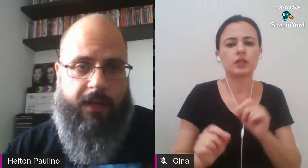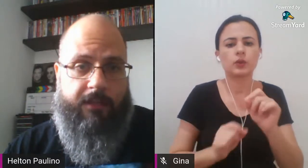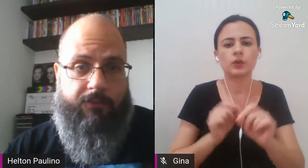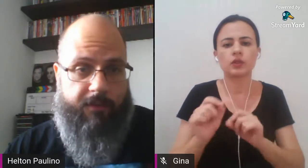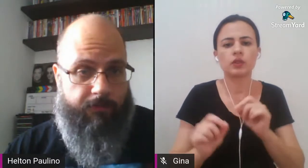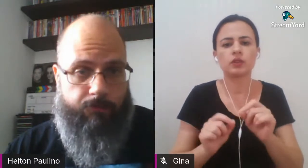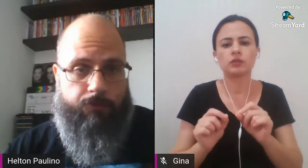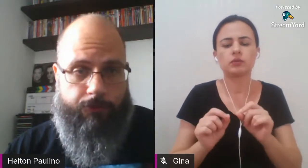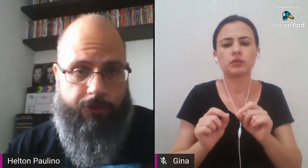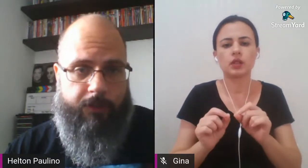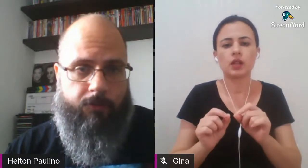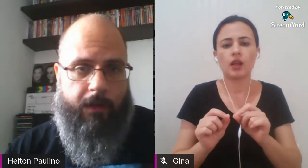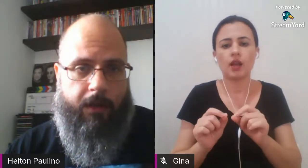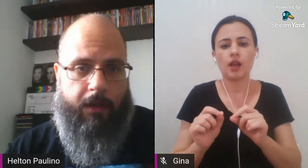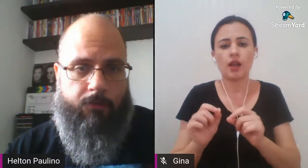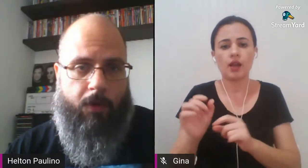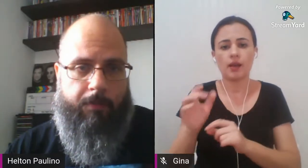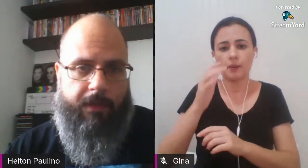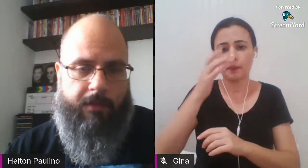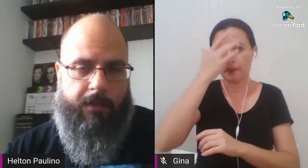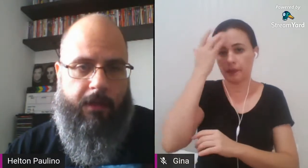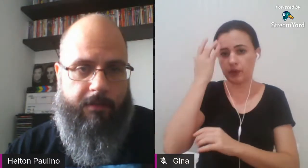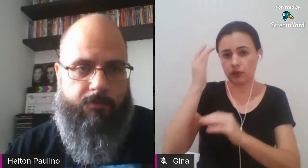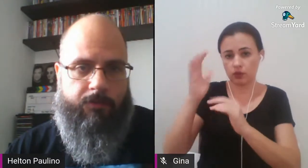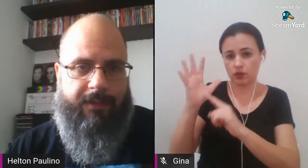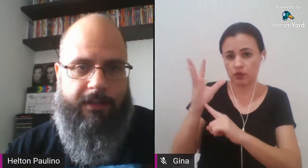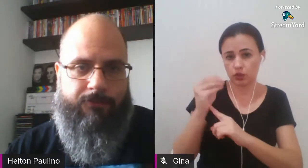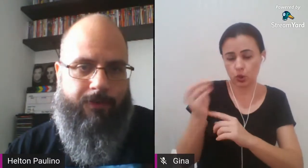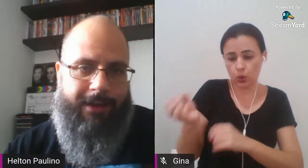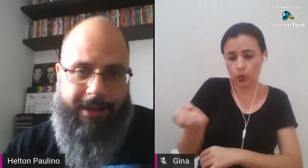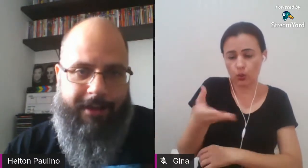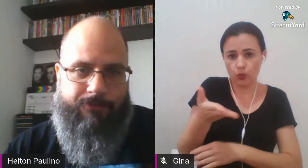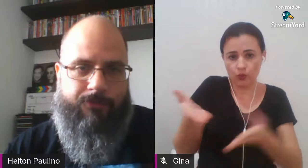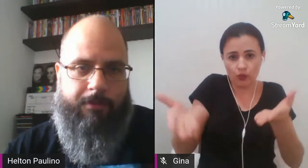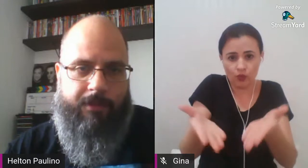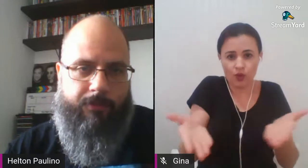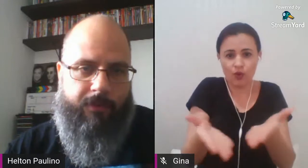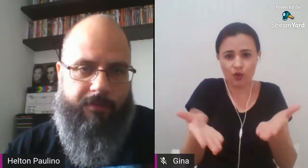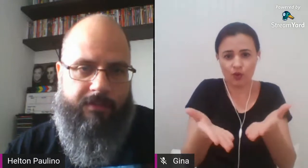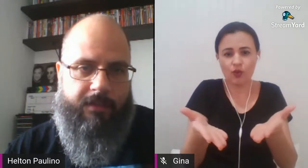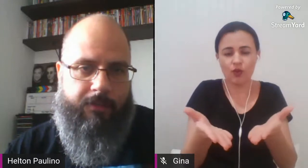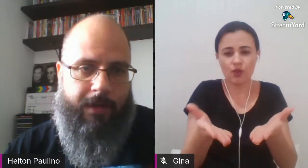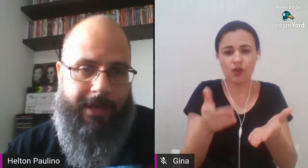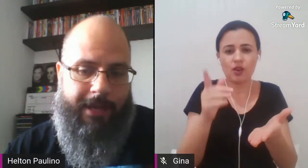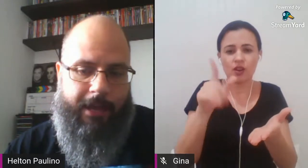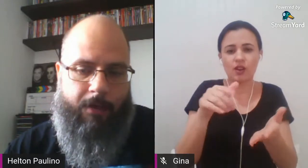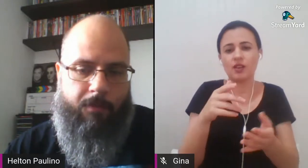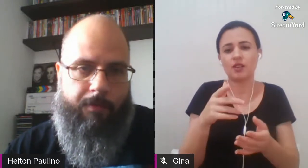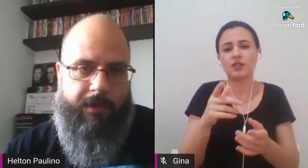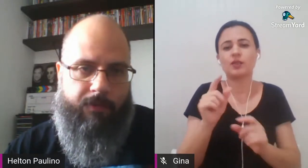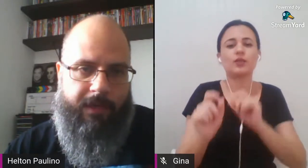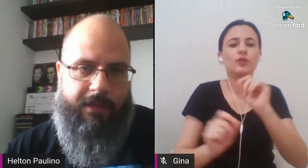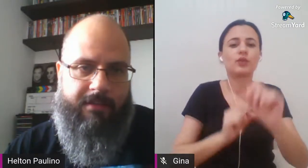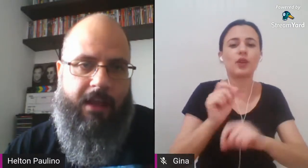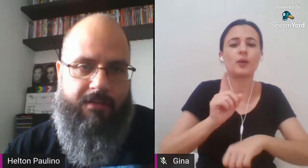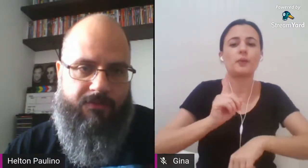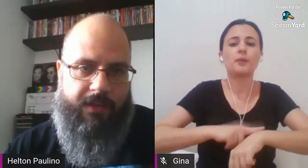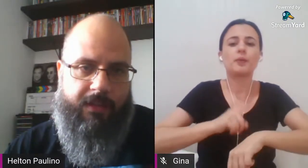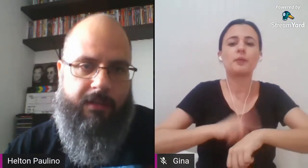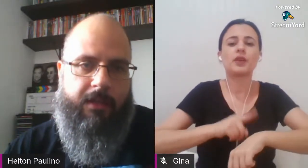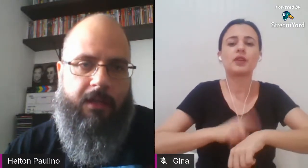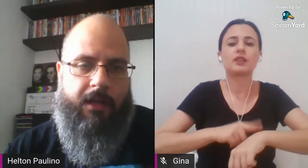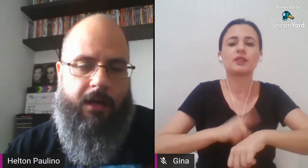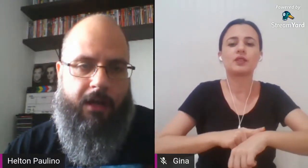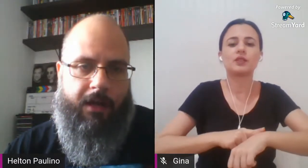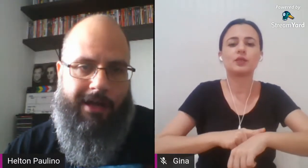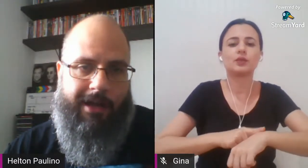em novos artistas que vão surgindo atualmente nesse contexto, é justamente o que eu estava dizendo. É o momento em que se